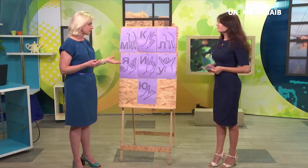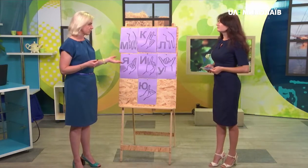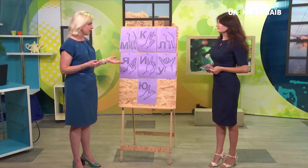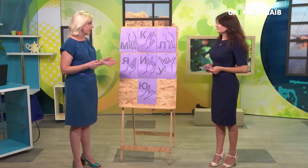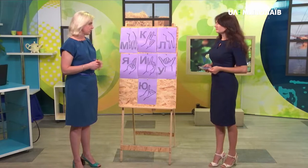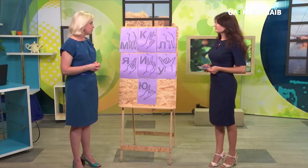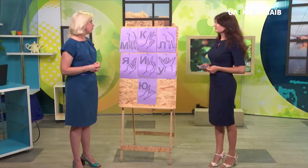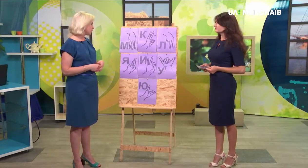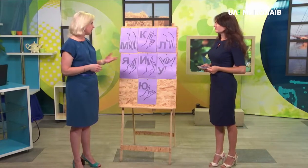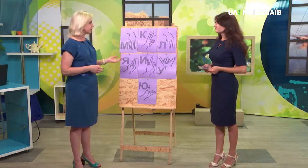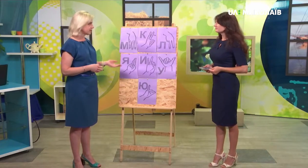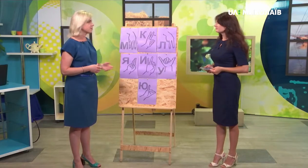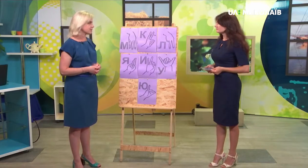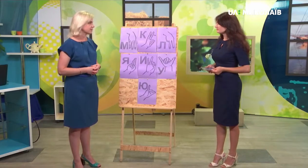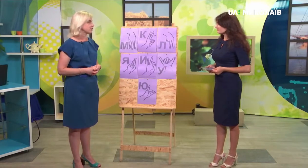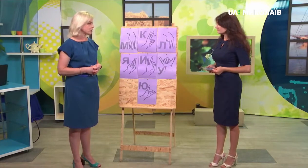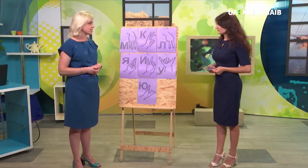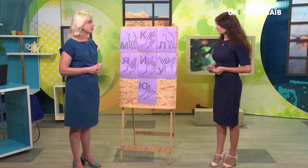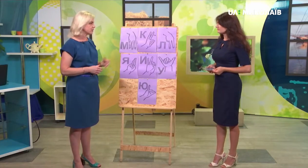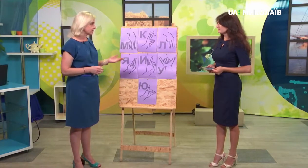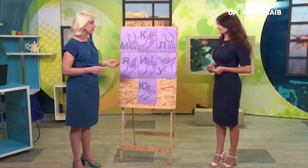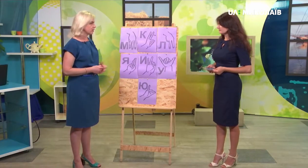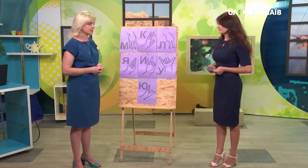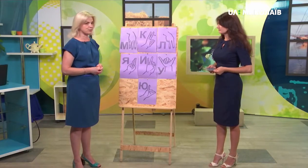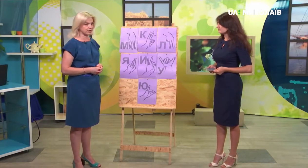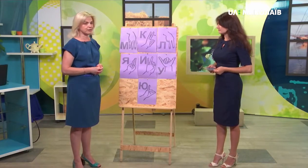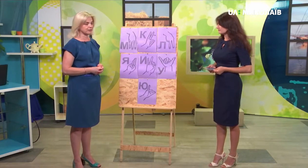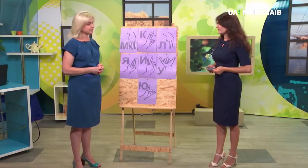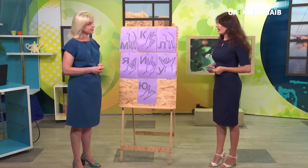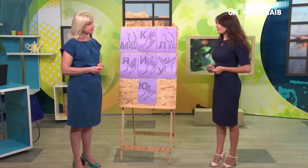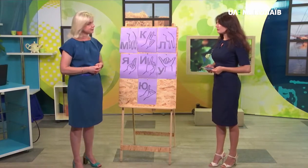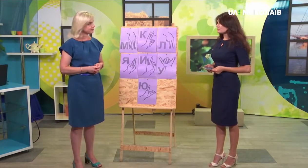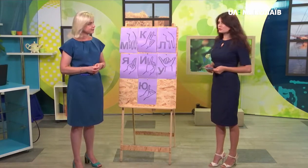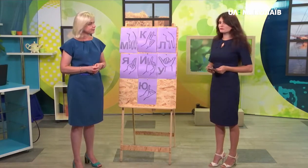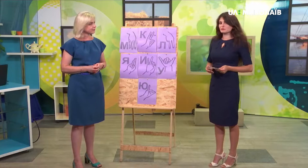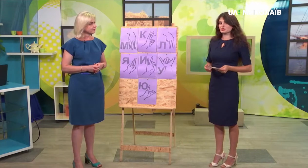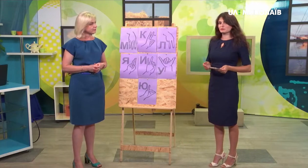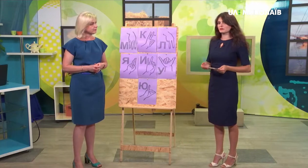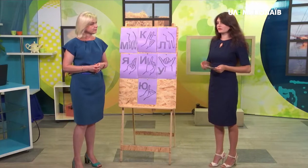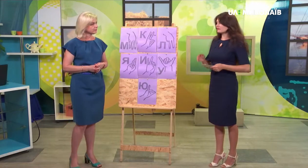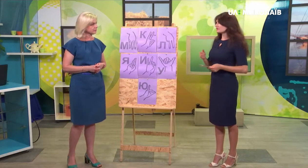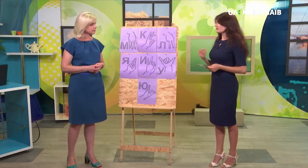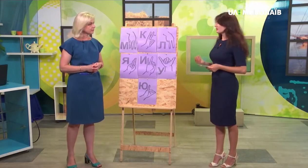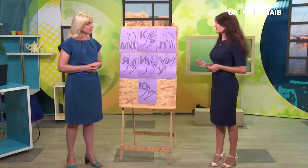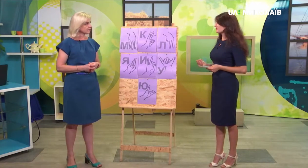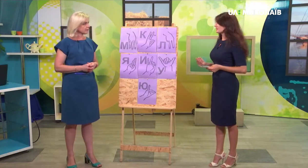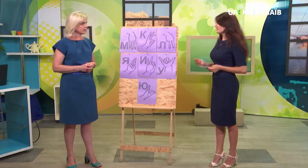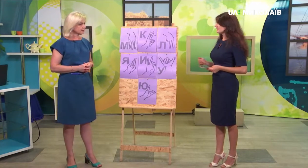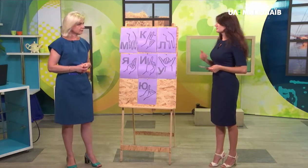азбуки. Тому починати треба з дактильної, жестової дактильної азбуки. Угу. Так. А потім згодом вже можна буде навчитися показувати цілі слова,